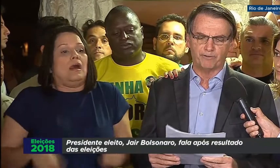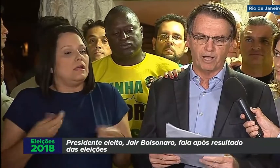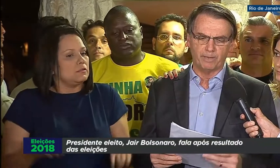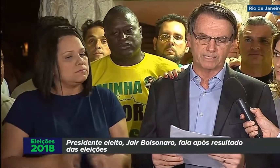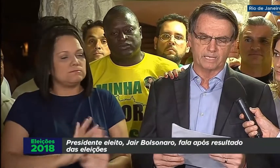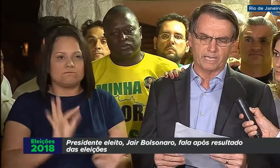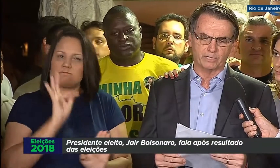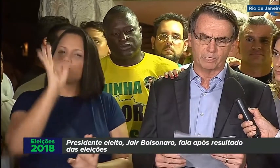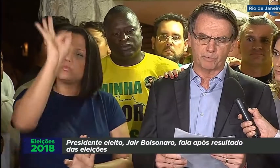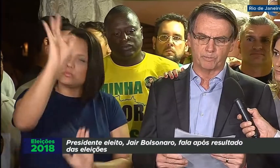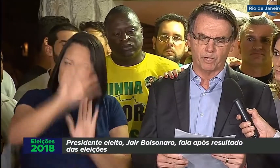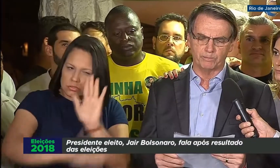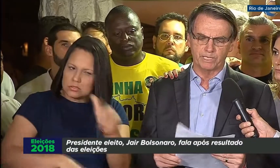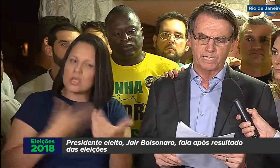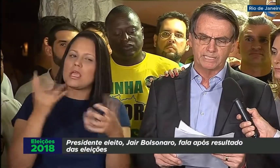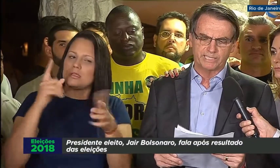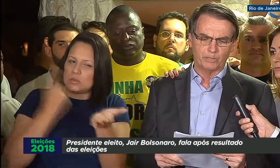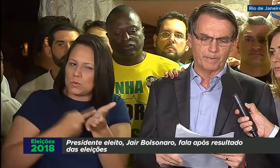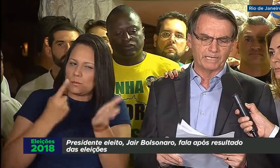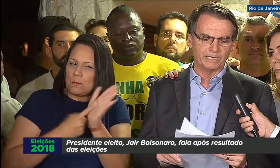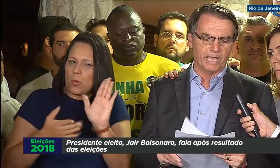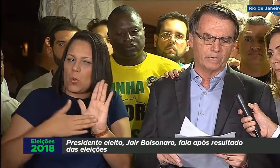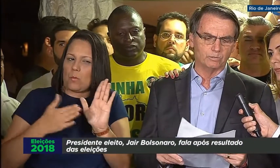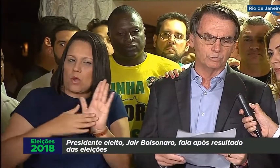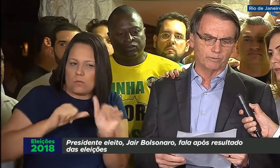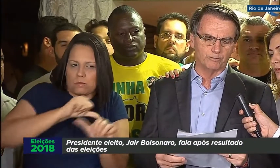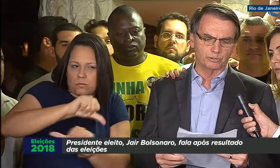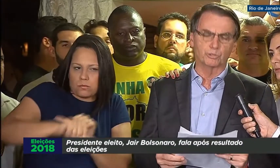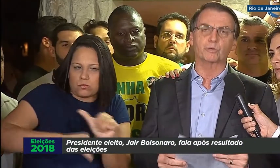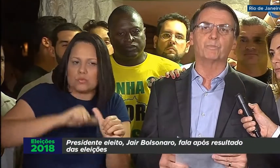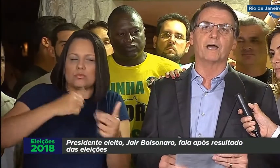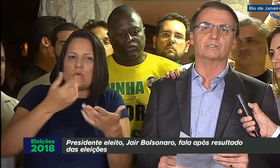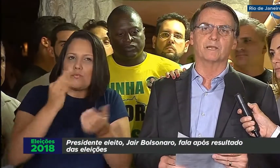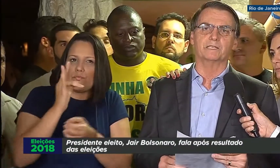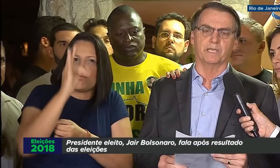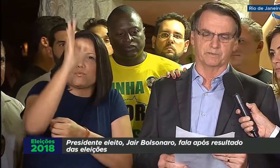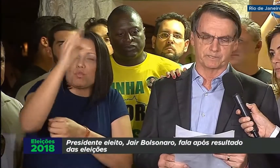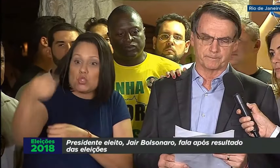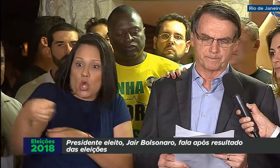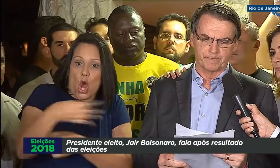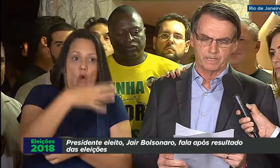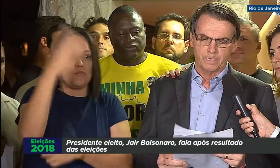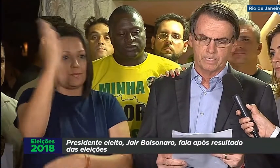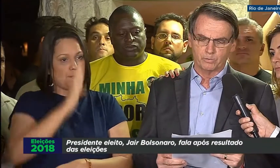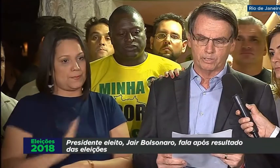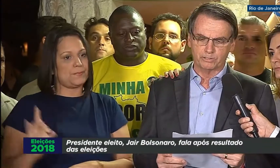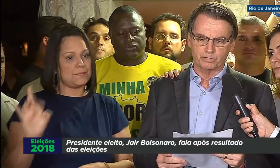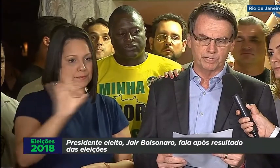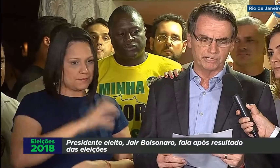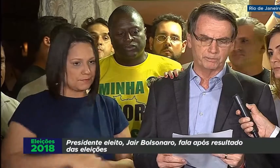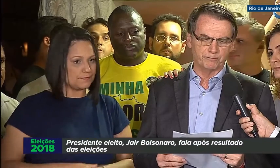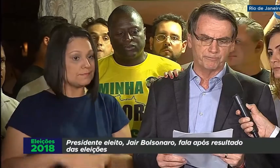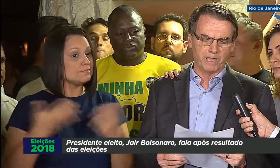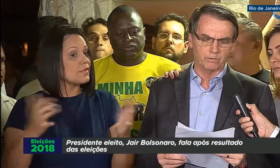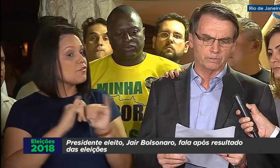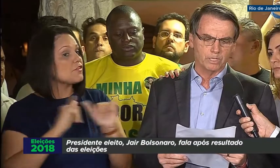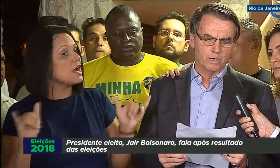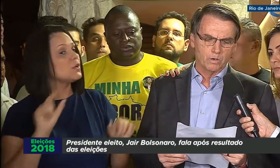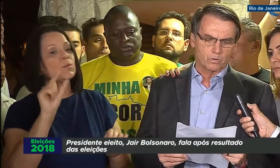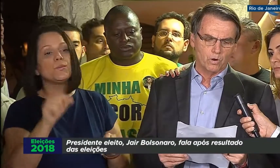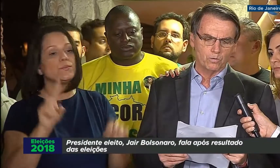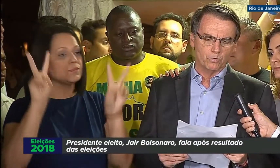As reformas a que nos propomos serão para criar um novo futuro para os brasileiros. E quando digo isso,